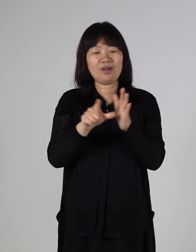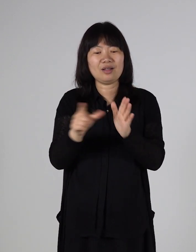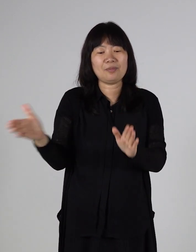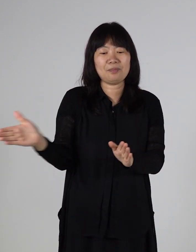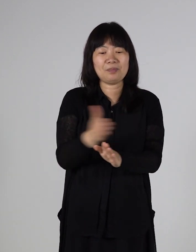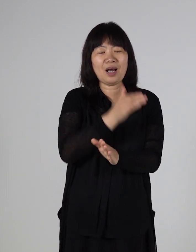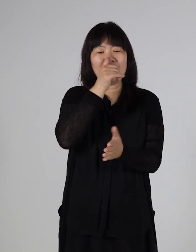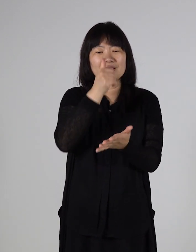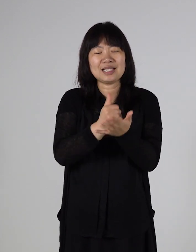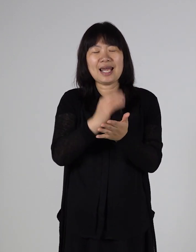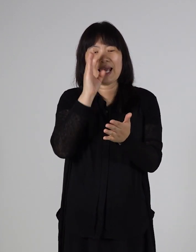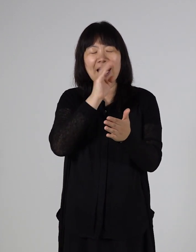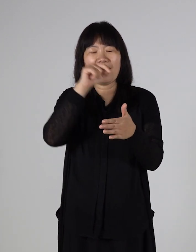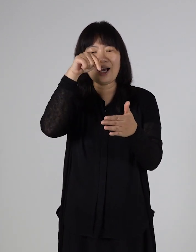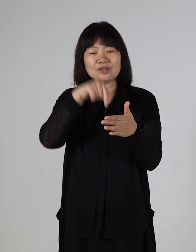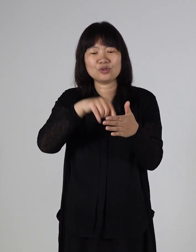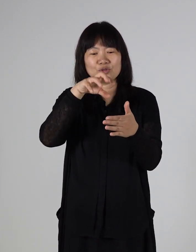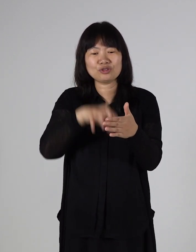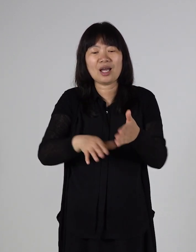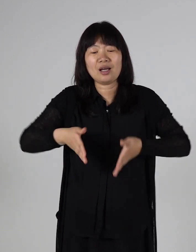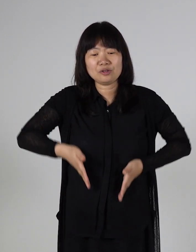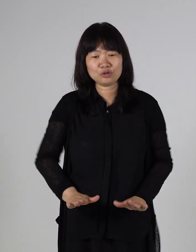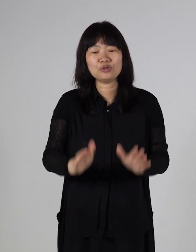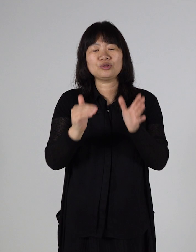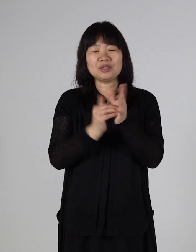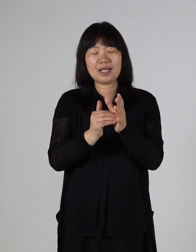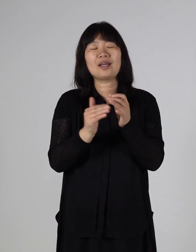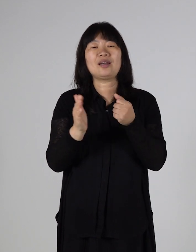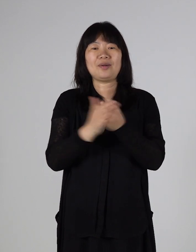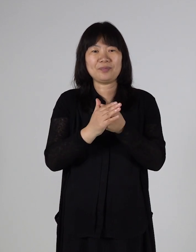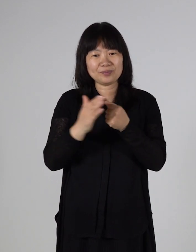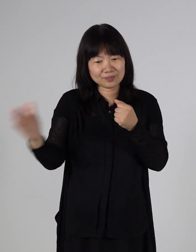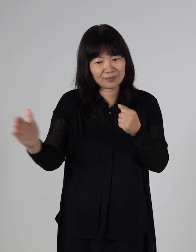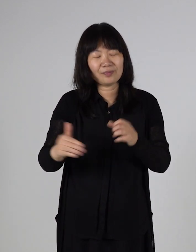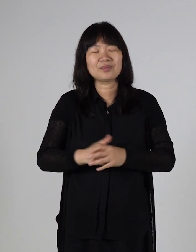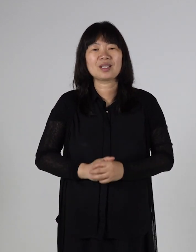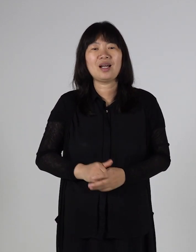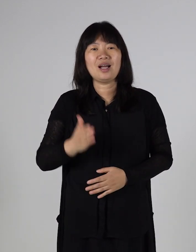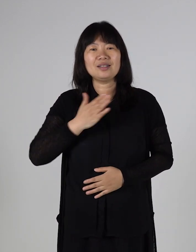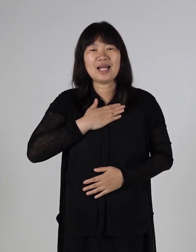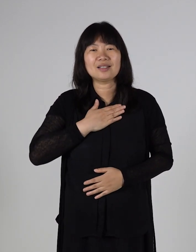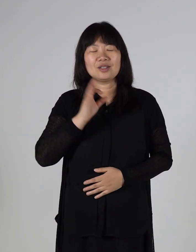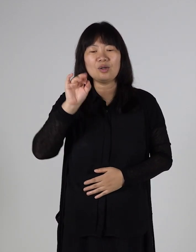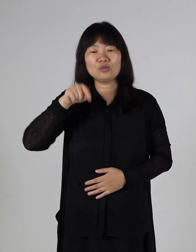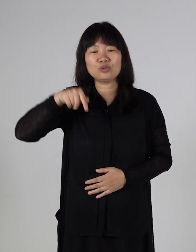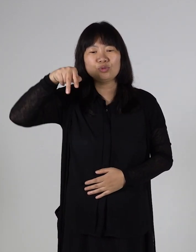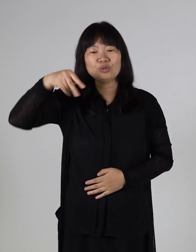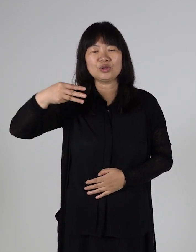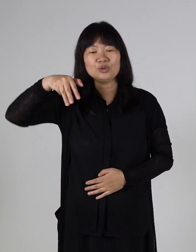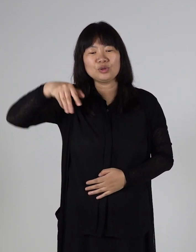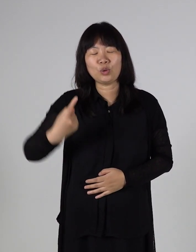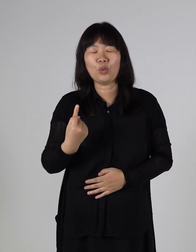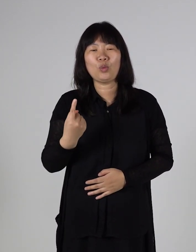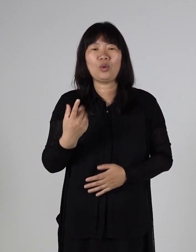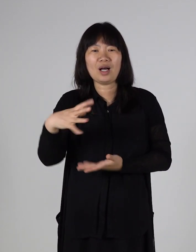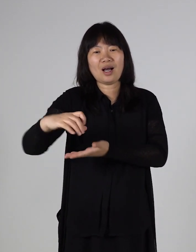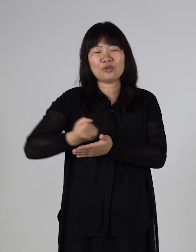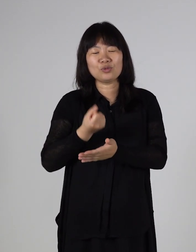모태에서부터 죄악 중에 출생하였으며 나를 우슬초로 정결케